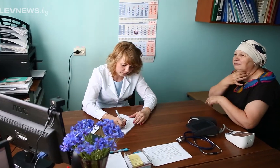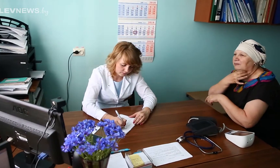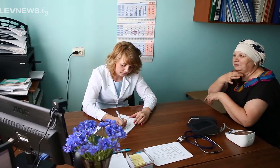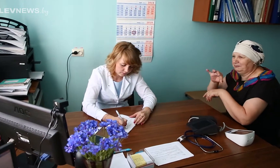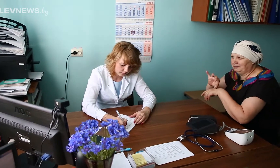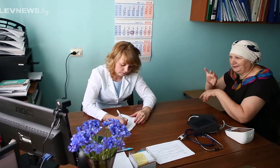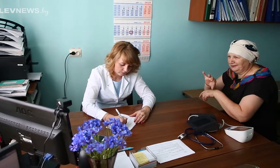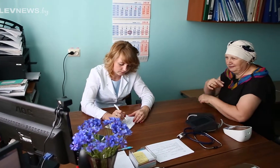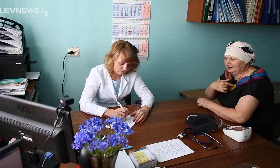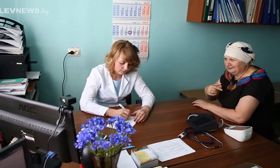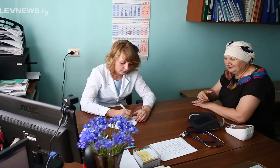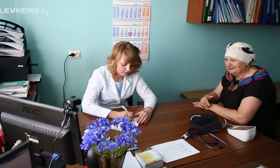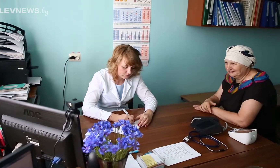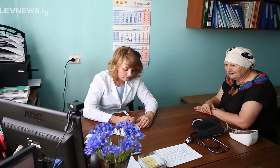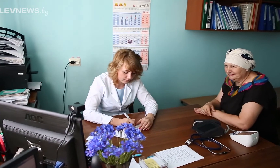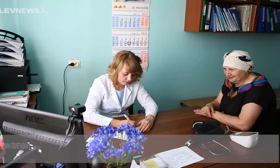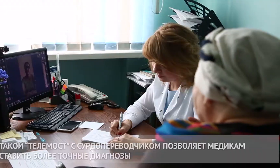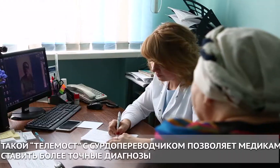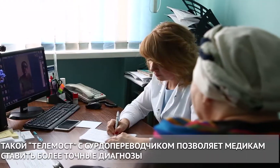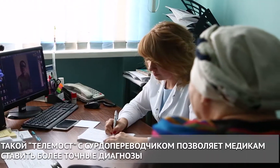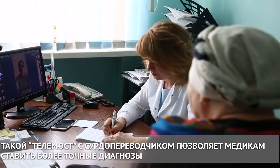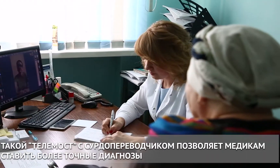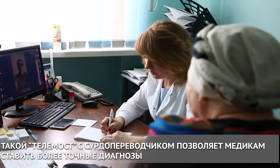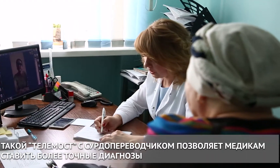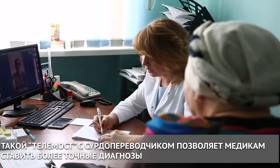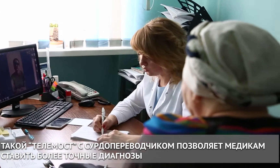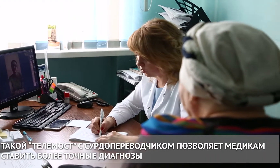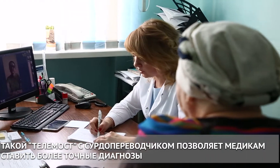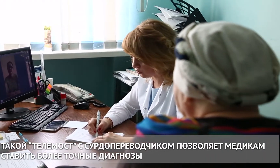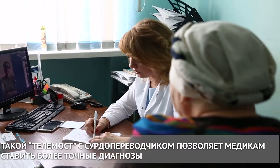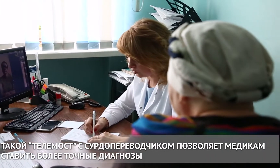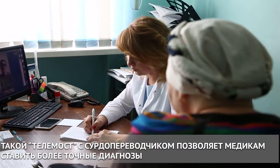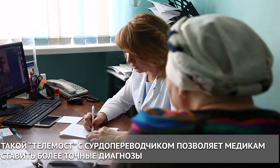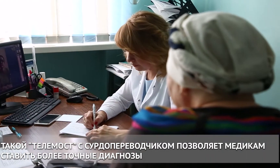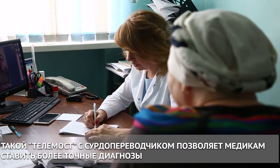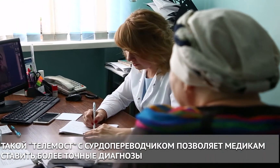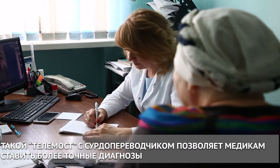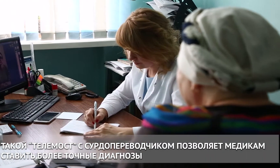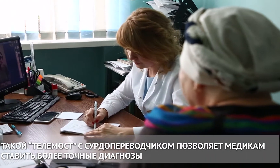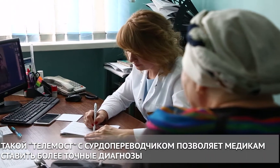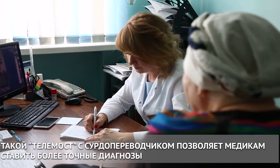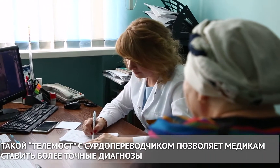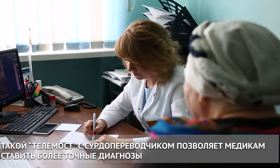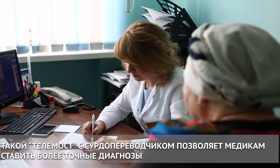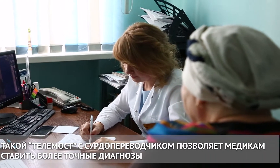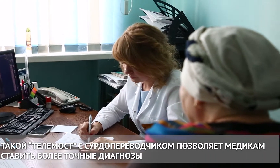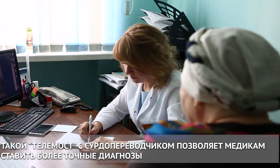Хорошо. Вот я же жалобы в год ловила. А дома что-нибудь принимала?